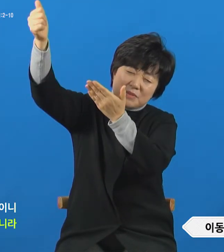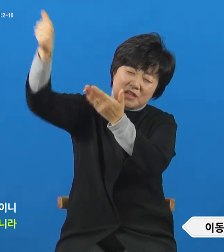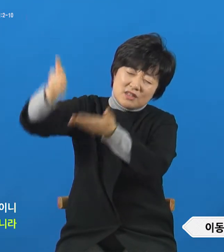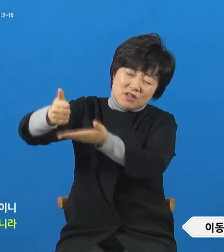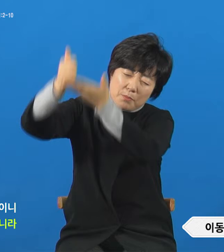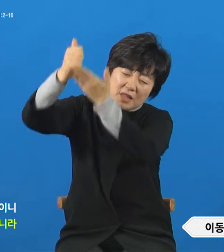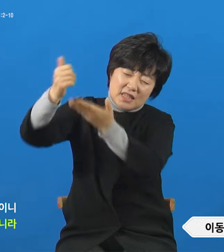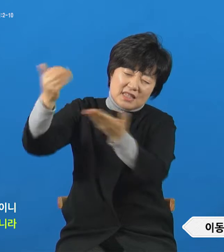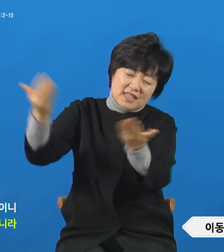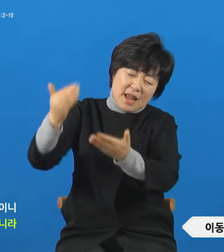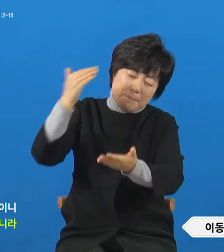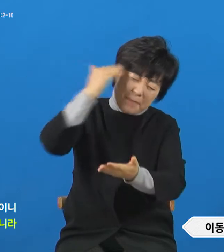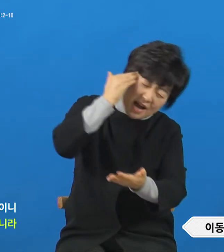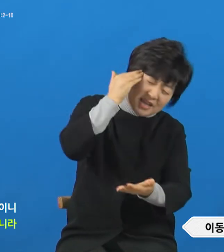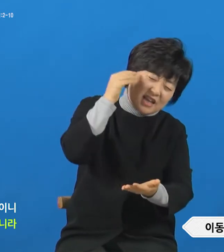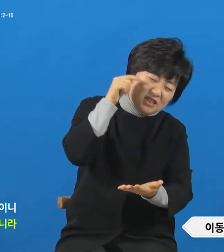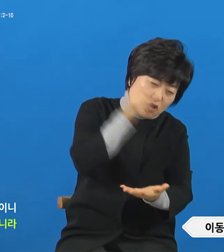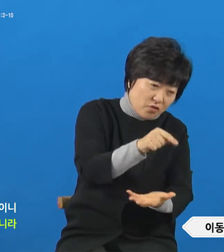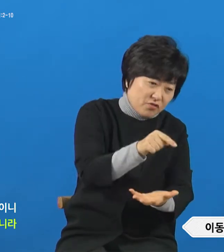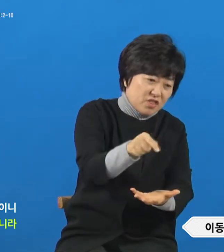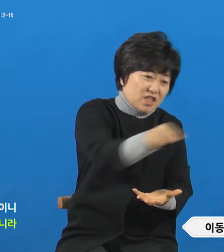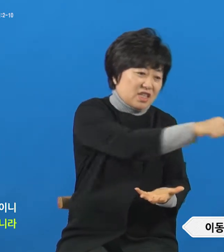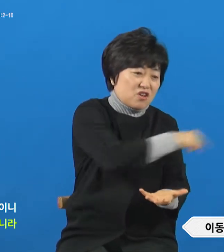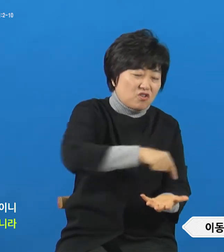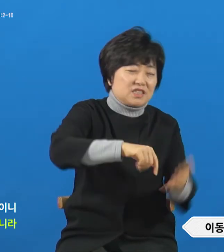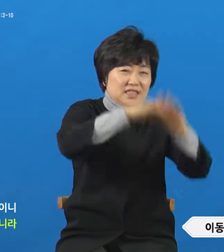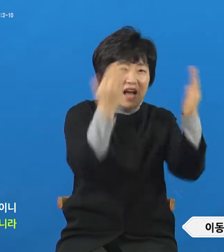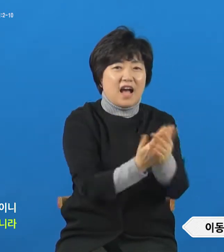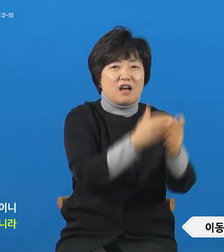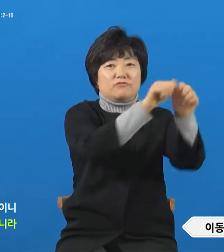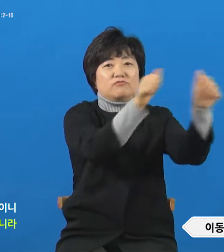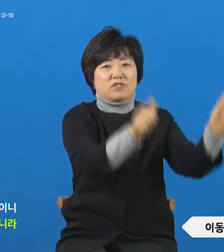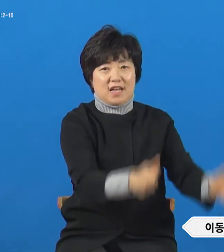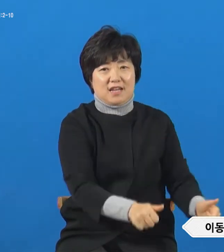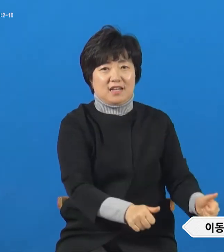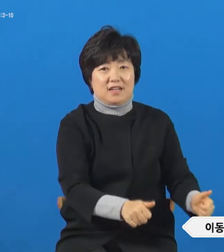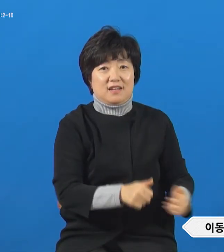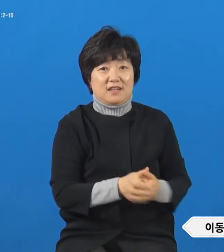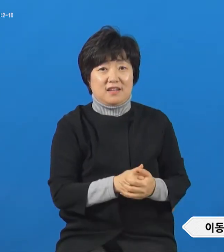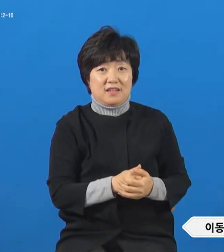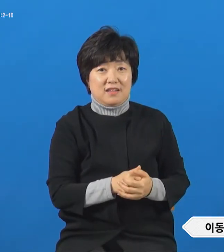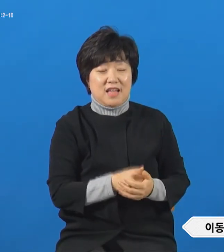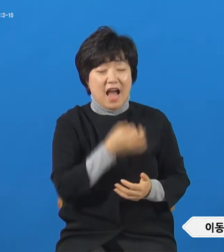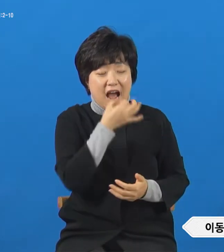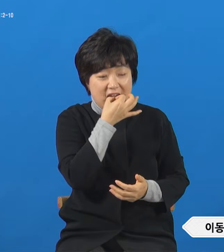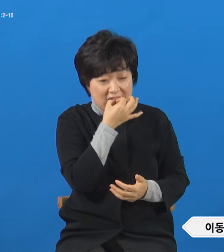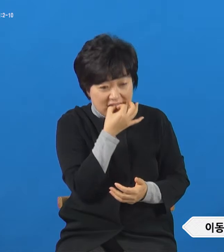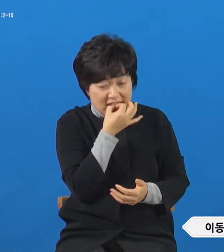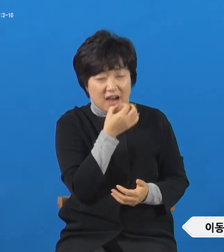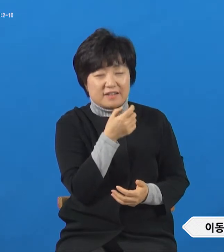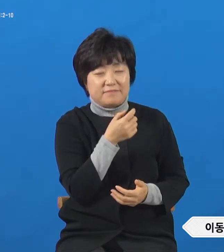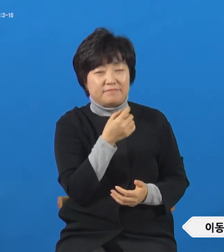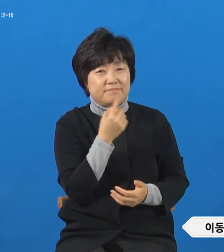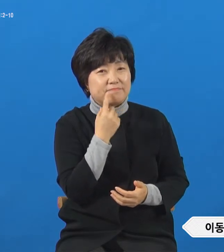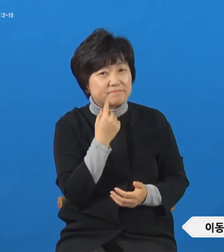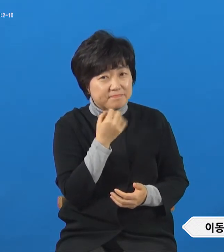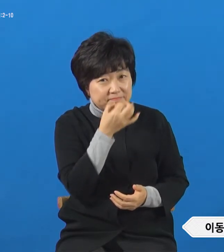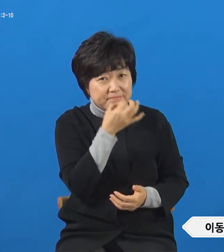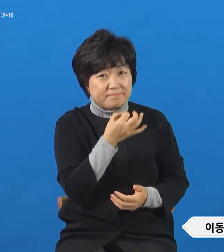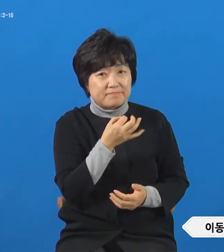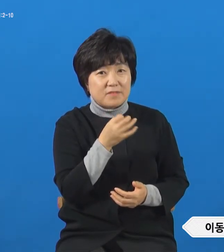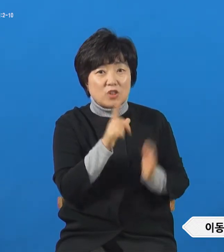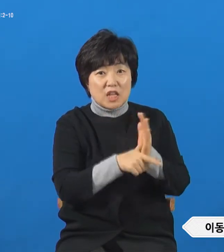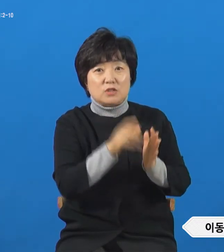일에 방해가 되는 일체의 것, 그것이 바로 우상인 것입니다. 탐심이 우상이에요. 때로는